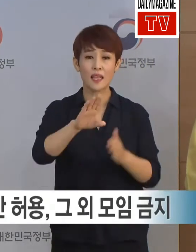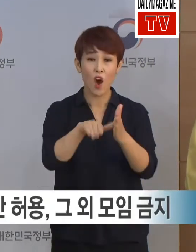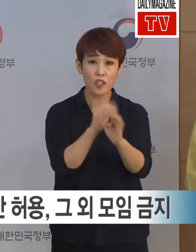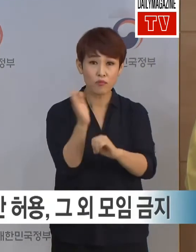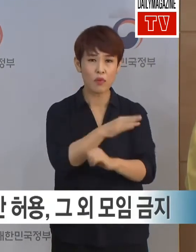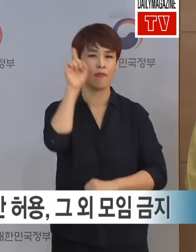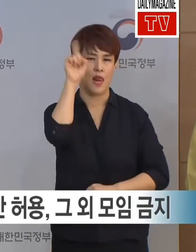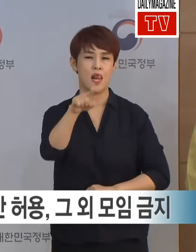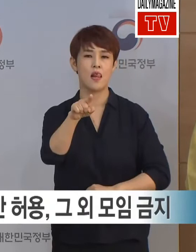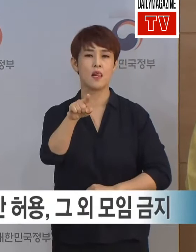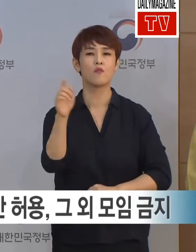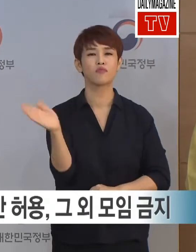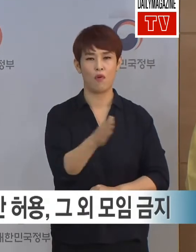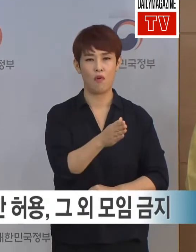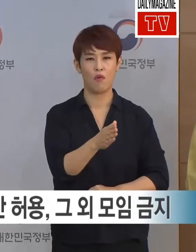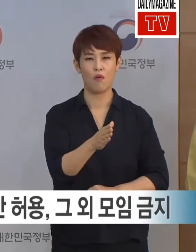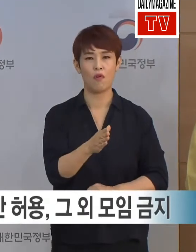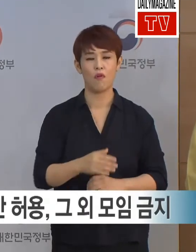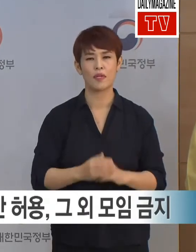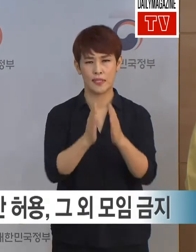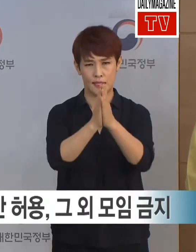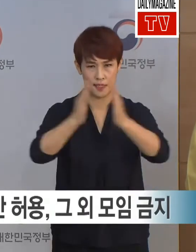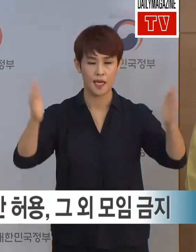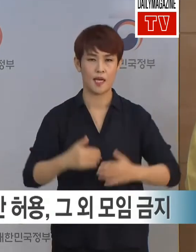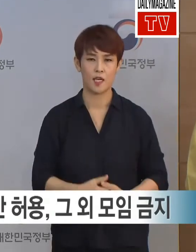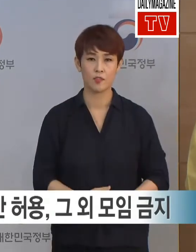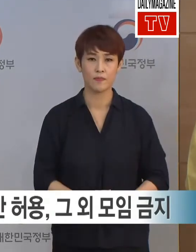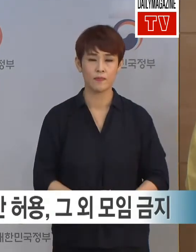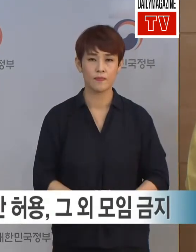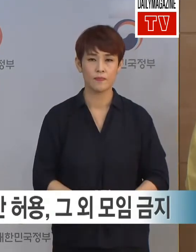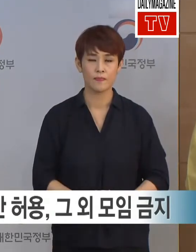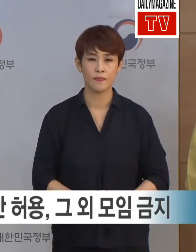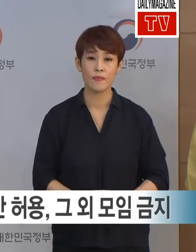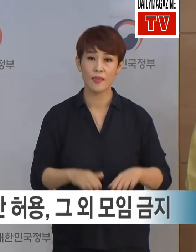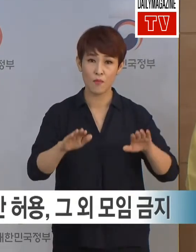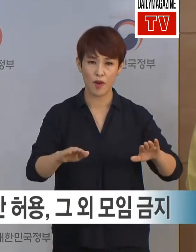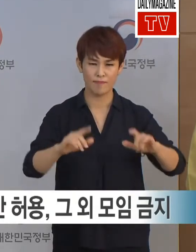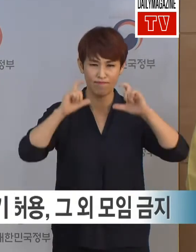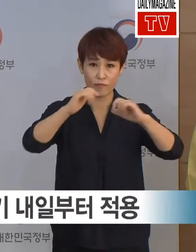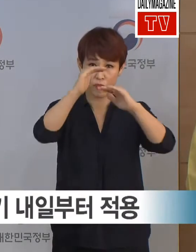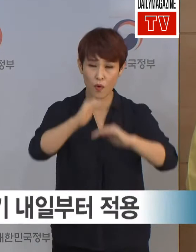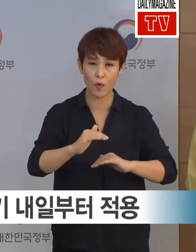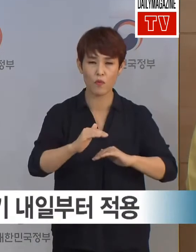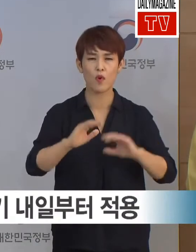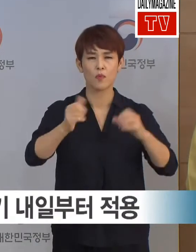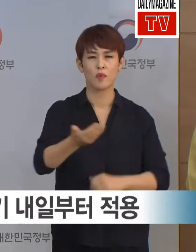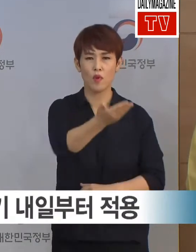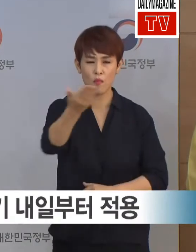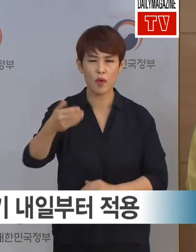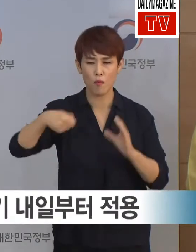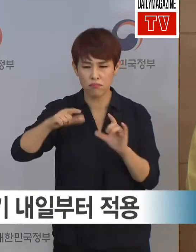8월 19일 수요일 0시부터 적용됩니다. 이번 조치는 국민 여러분의